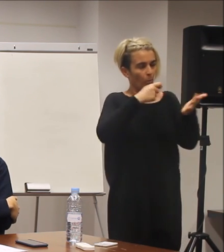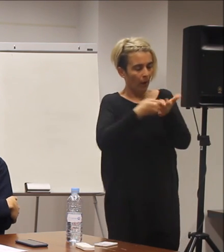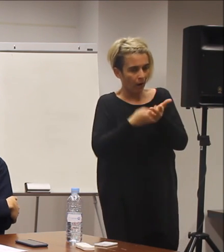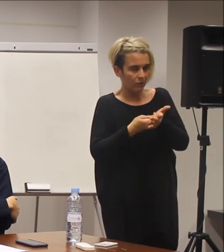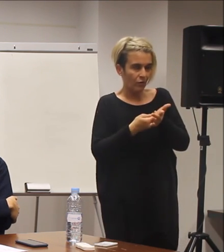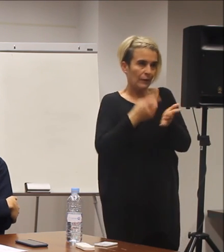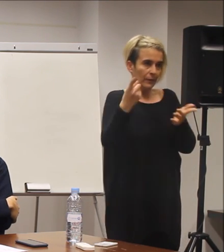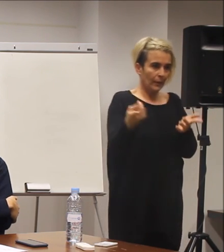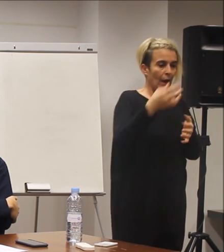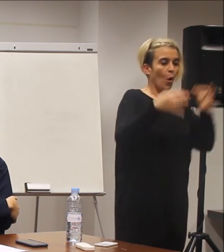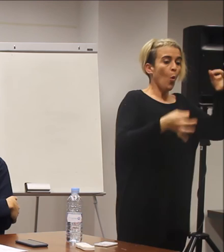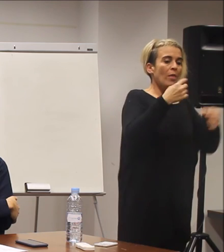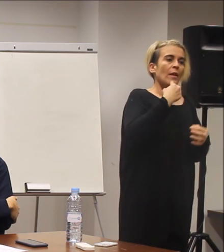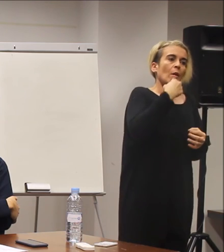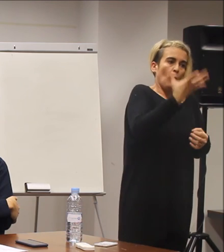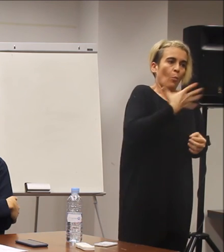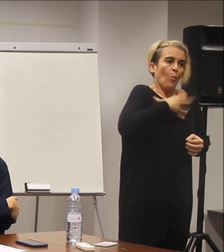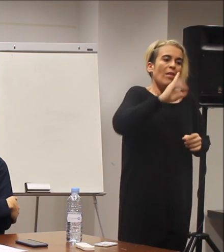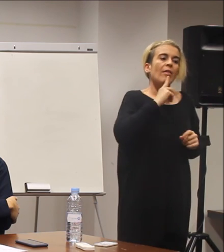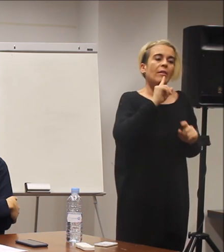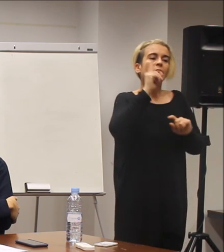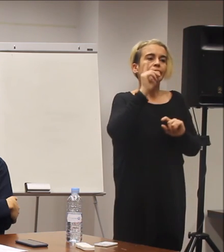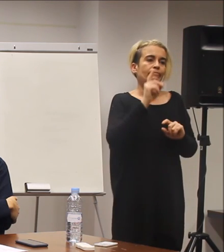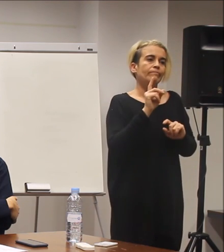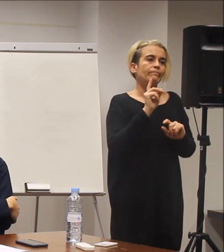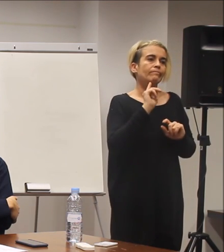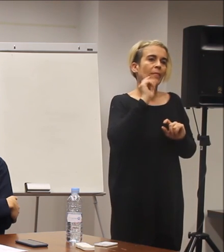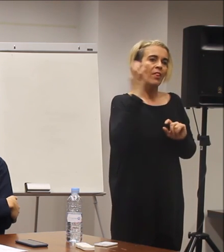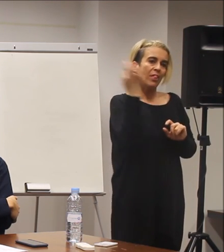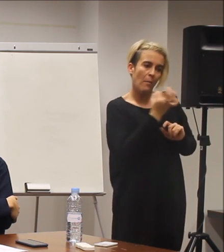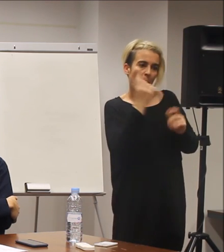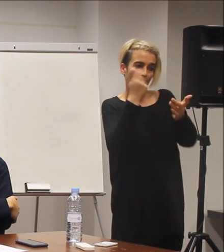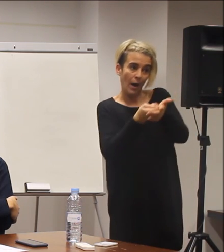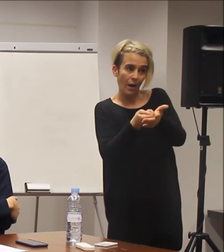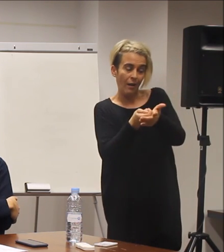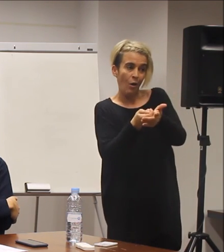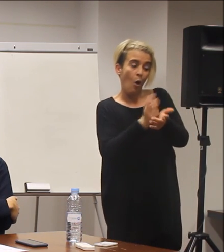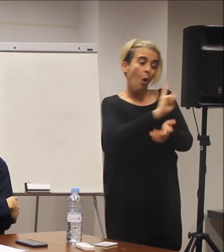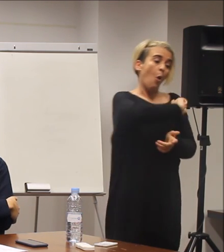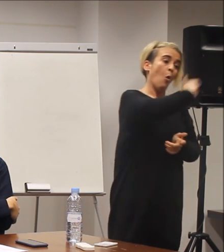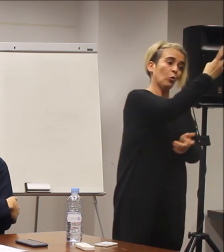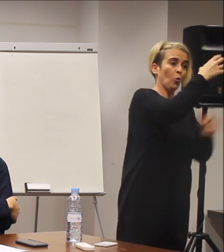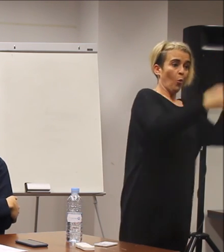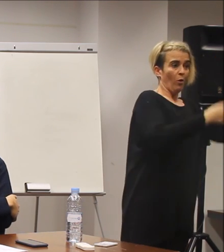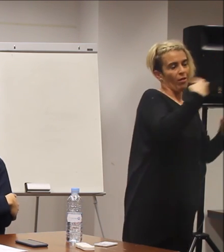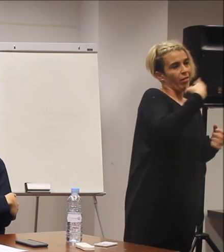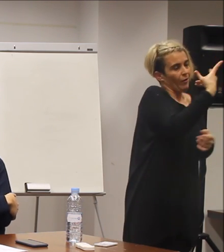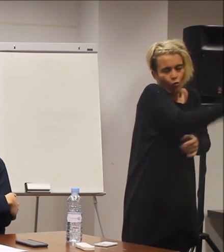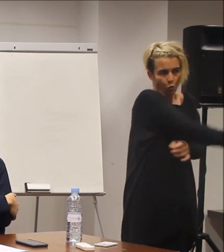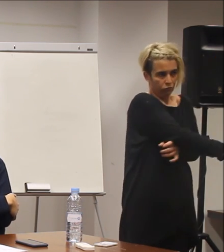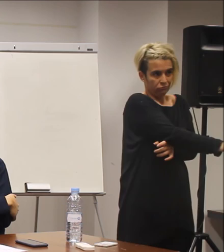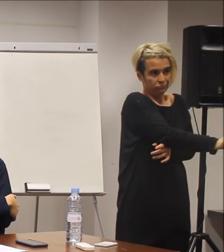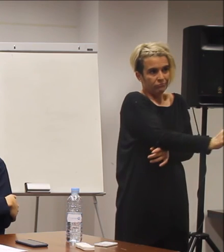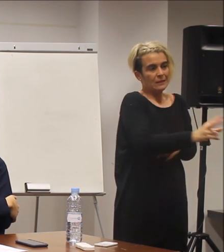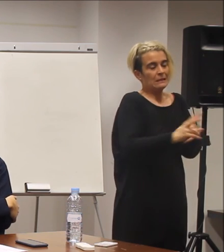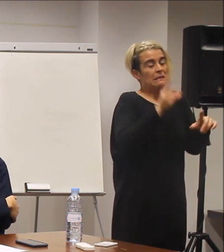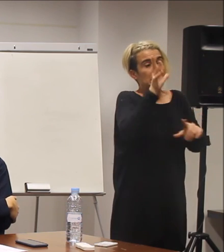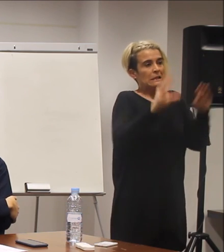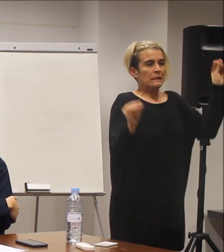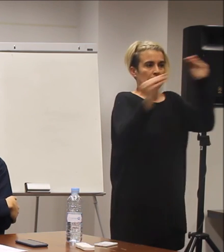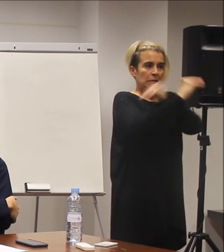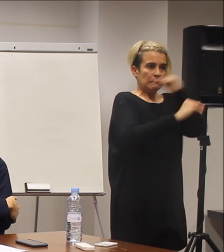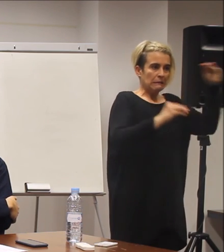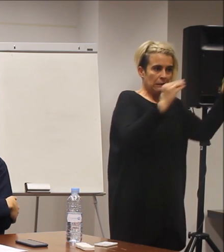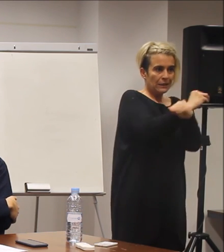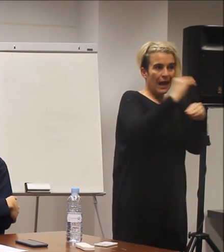que efectivamente sí os corresponde que lo paguéis y gente y otros jueces que van a decir que no. ¿Vale? Ahora mismo no nos atrevemos